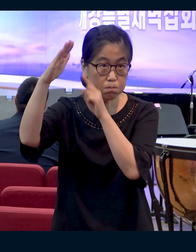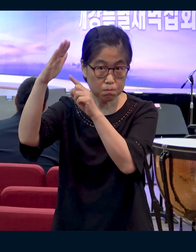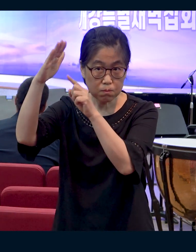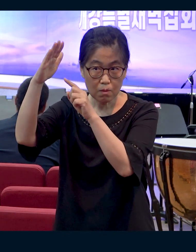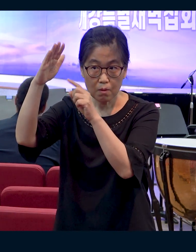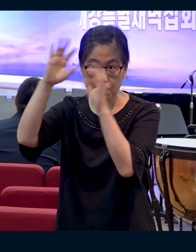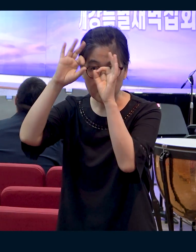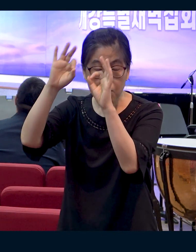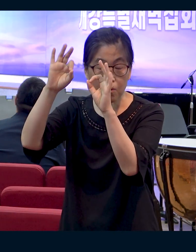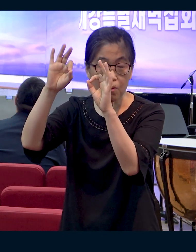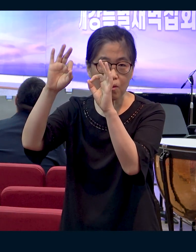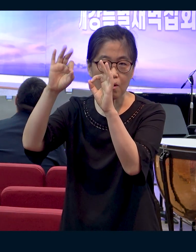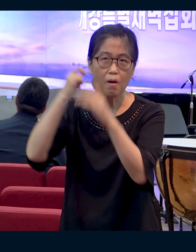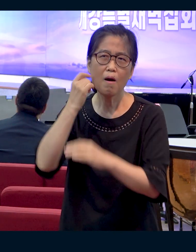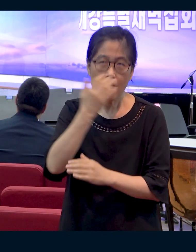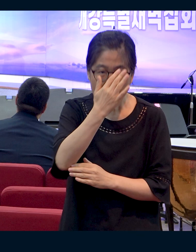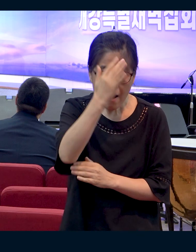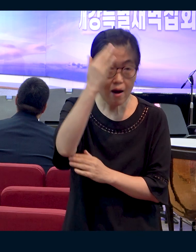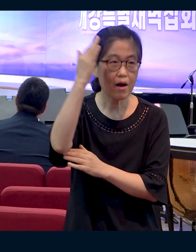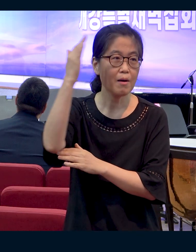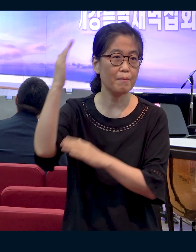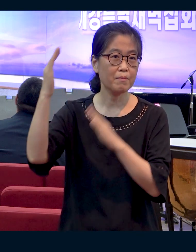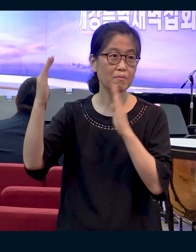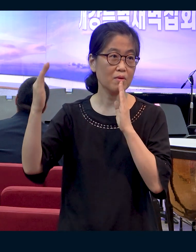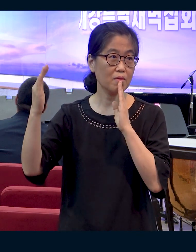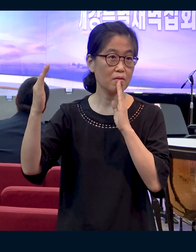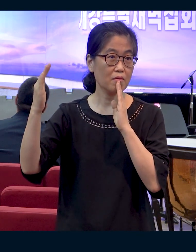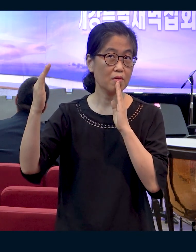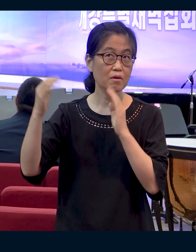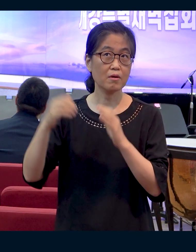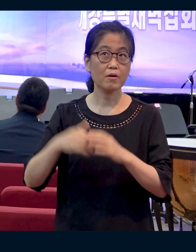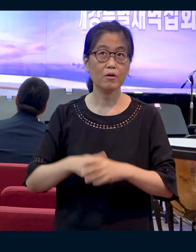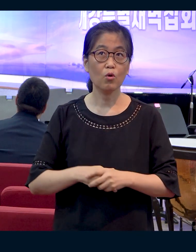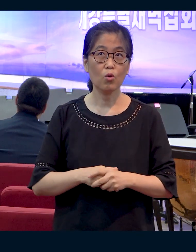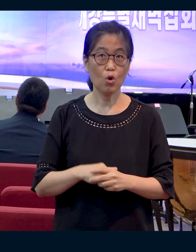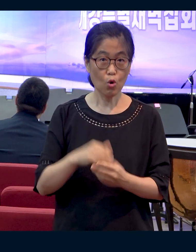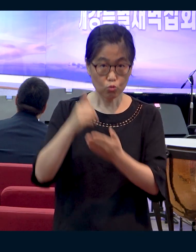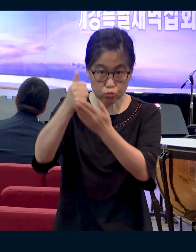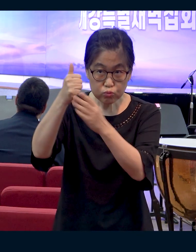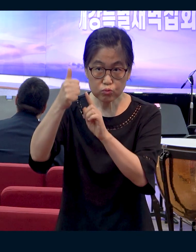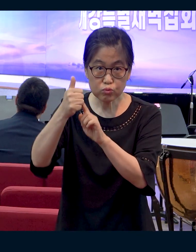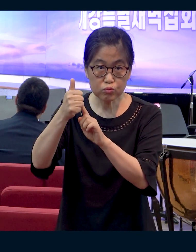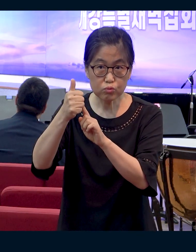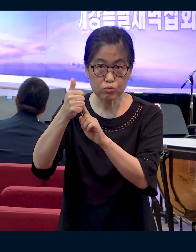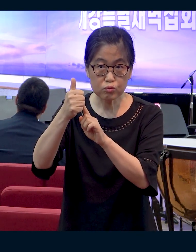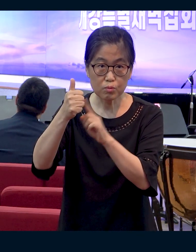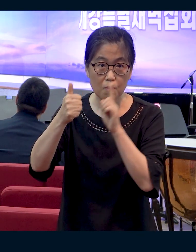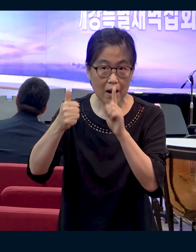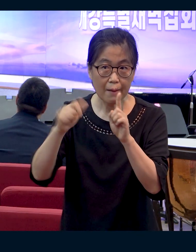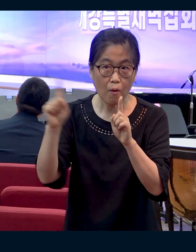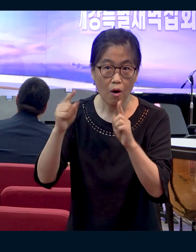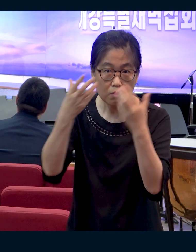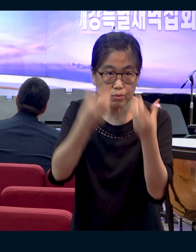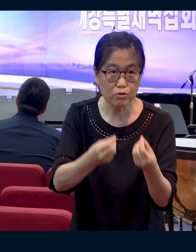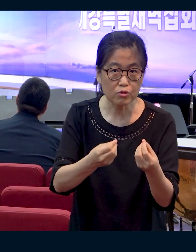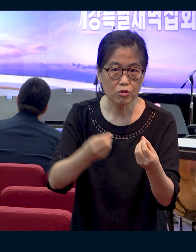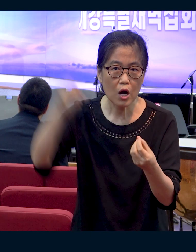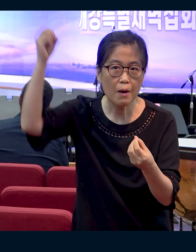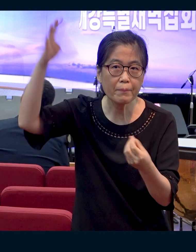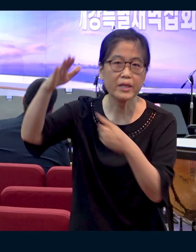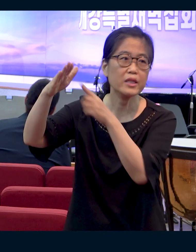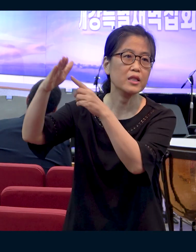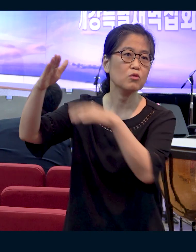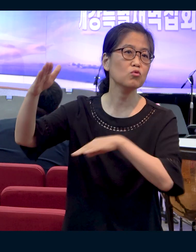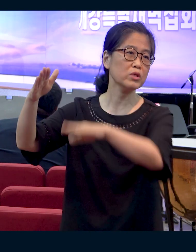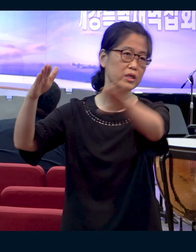빛이 아름다워서 그래요. 그런데 우리 주님께서 바로 우리를 어디에 비유하셨느냐? 그 빛에